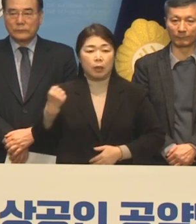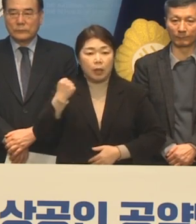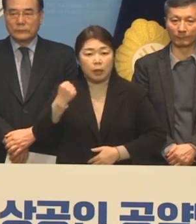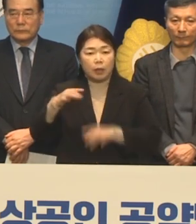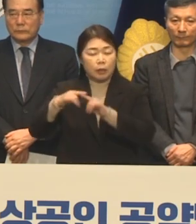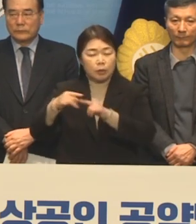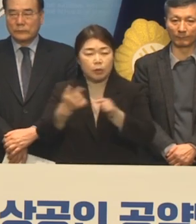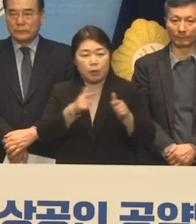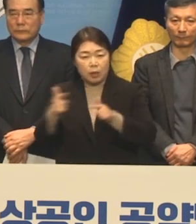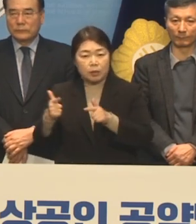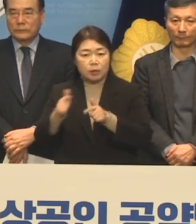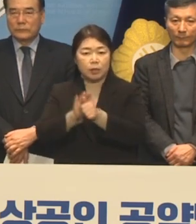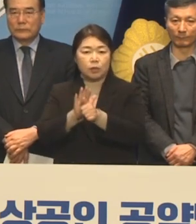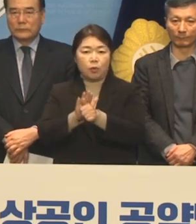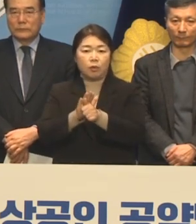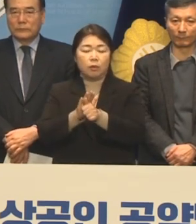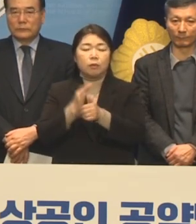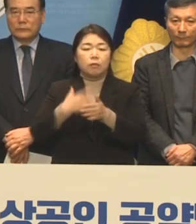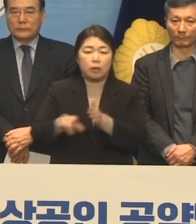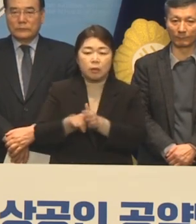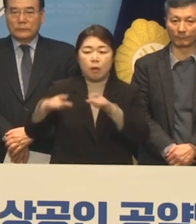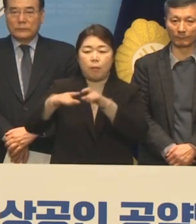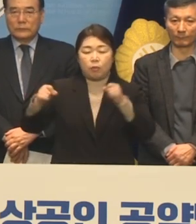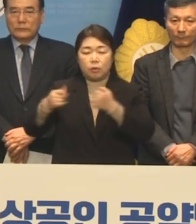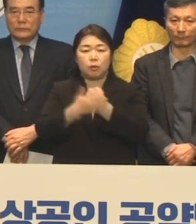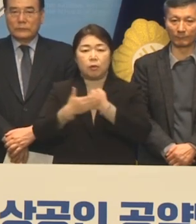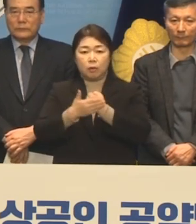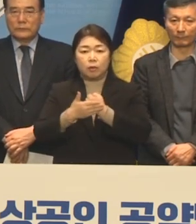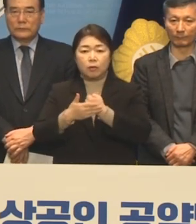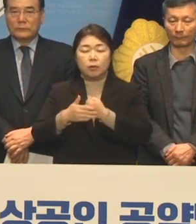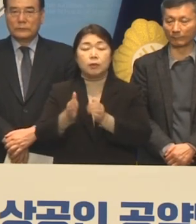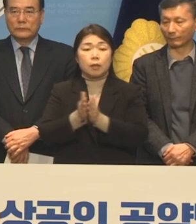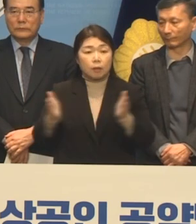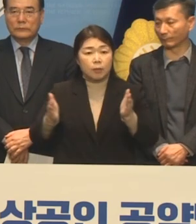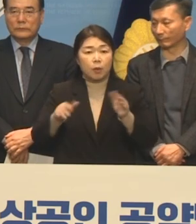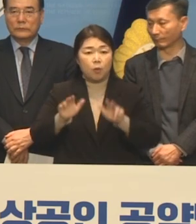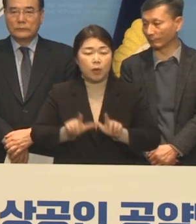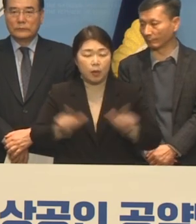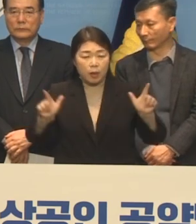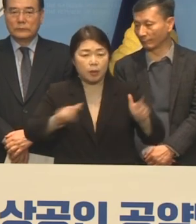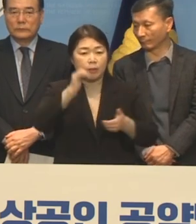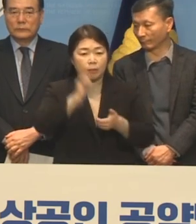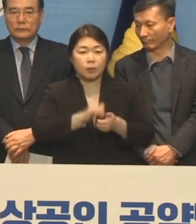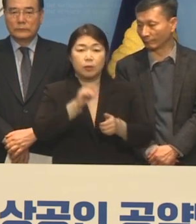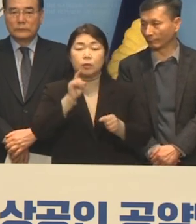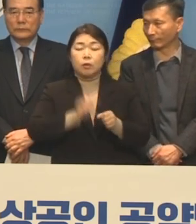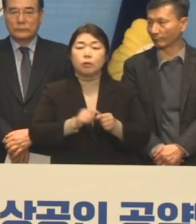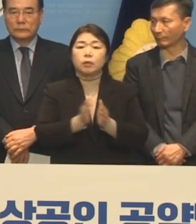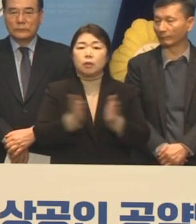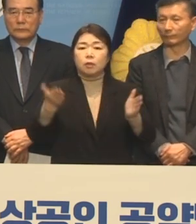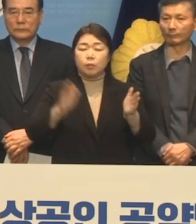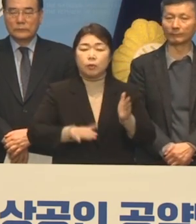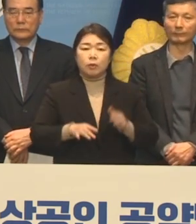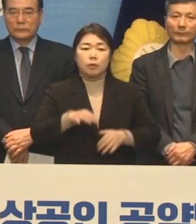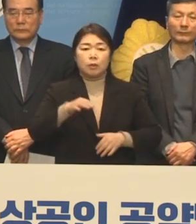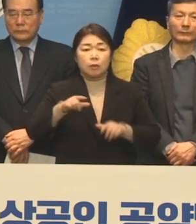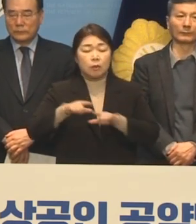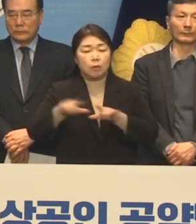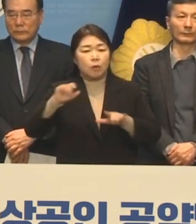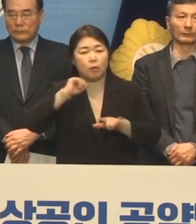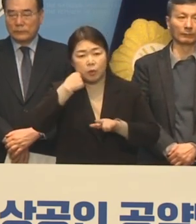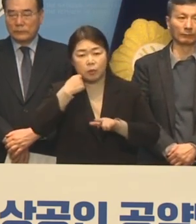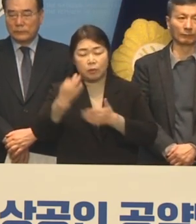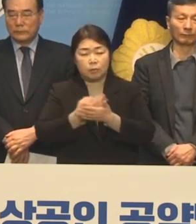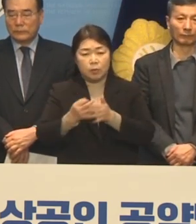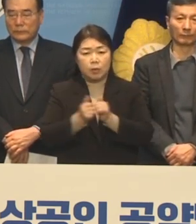위한 에너지 바우처를 도입했습니다. 올해 한시적으로 시행하는 영세 소상공인 전기요금 특별 지원 사업을